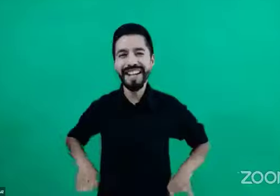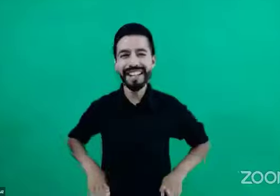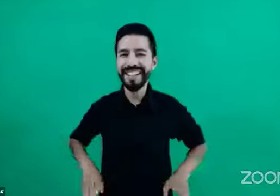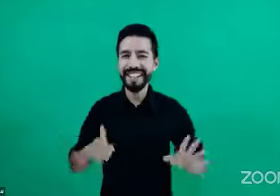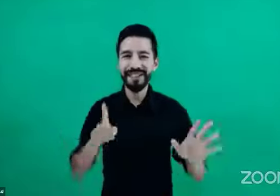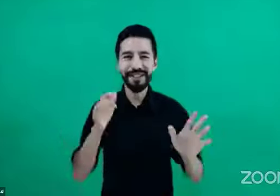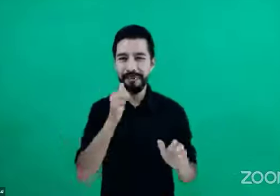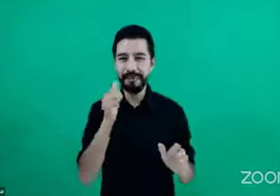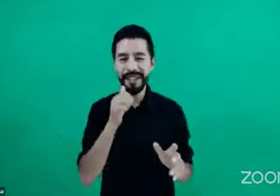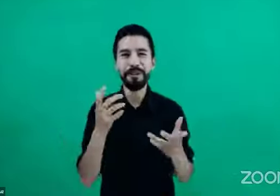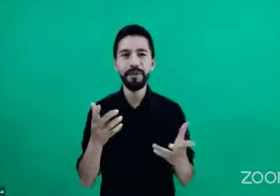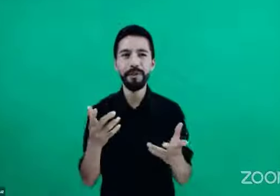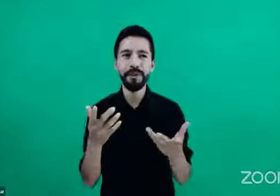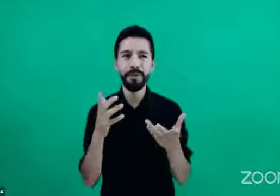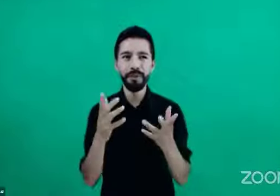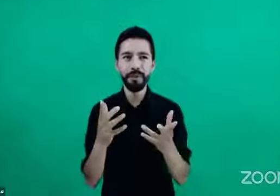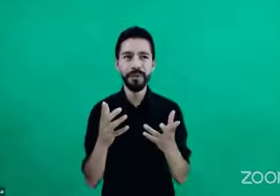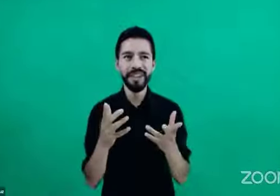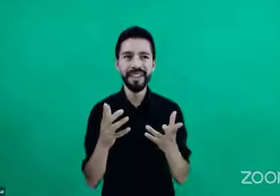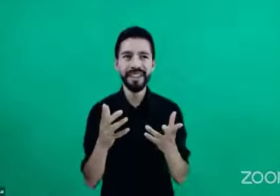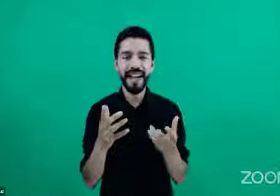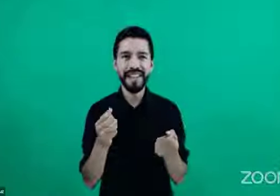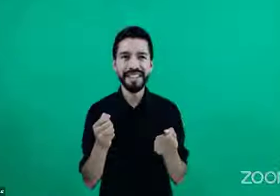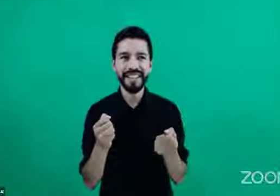mi carácter ha sido siempre como